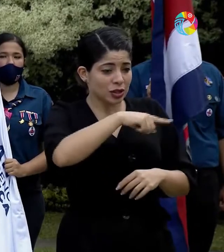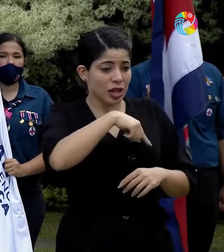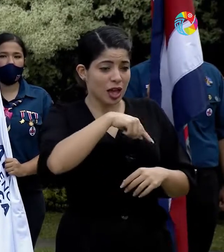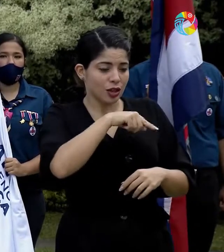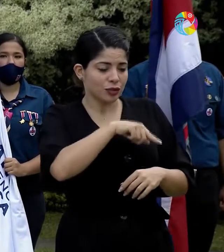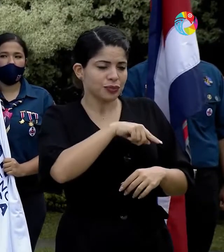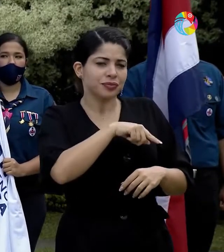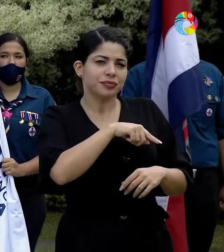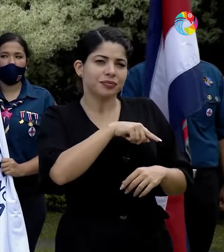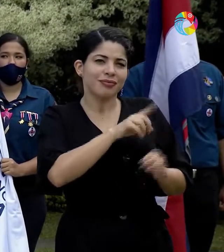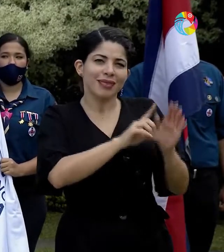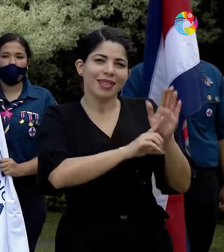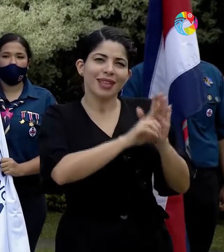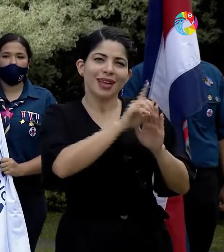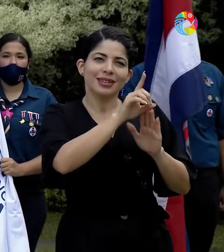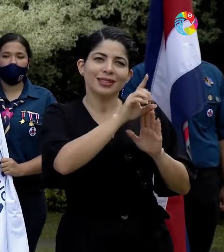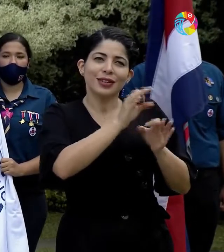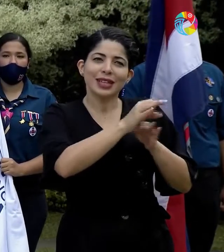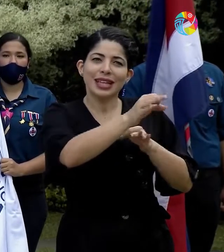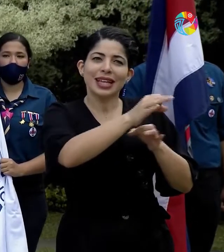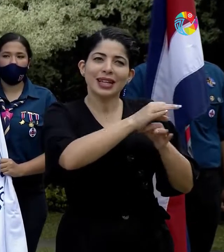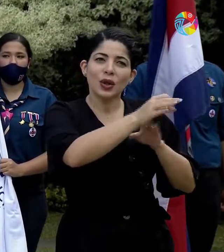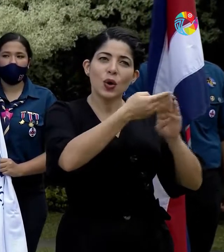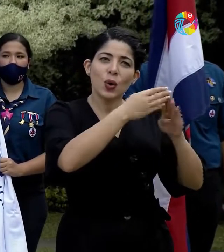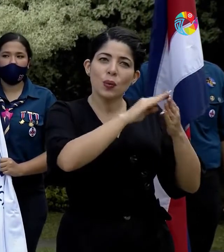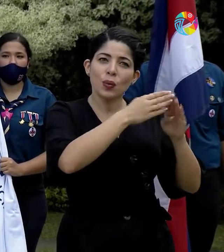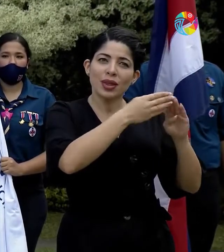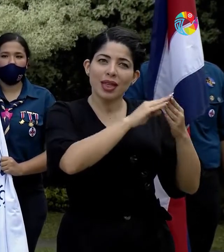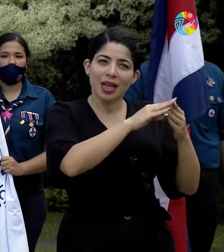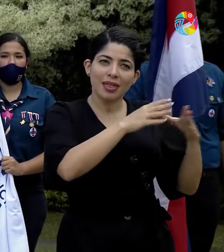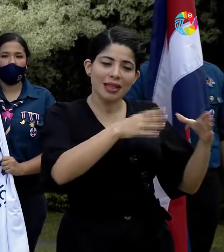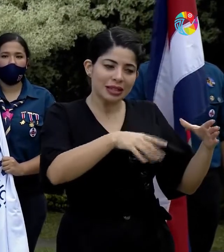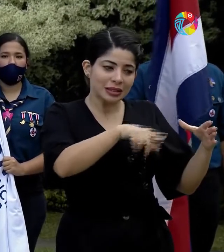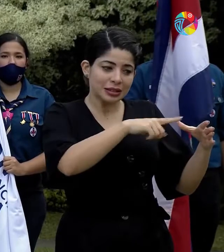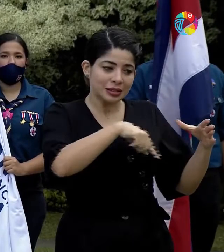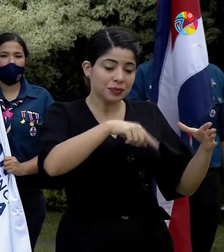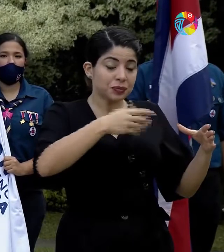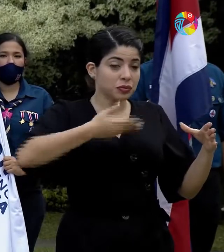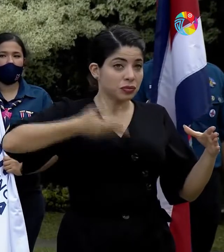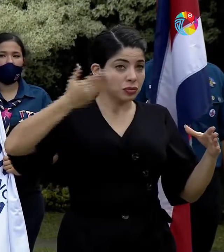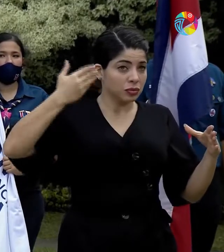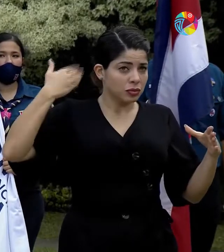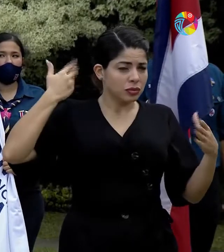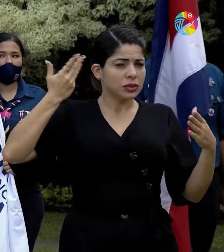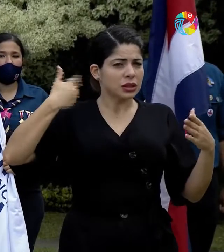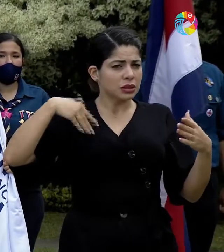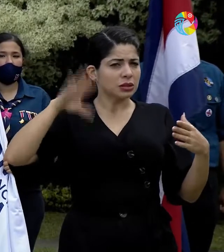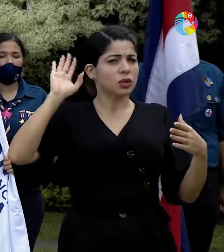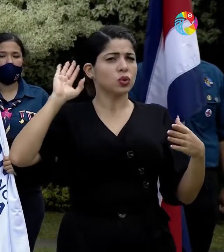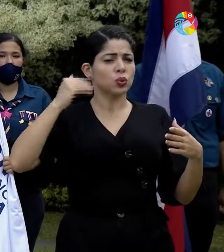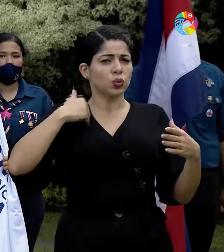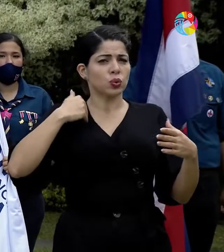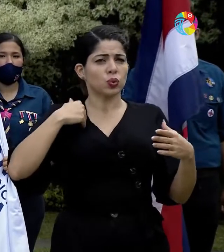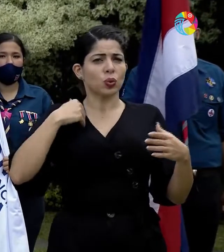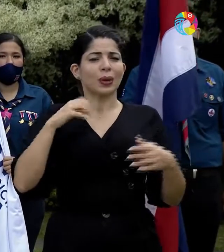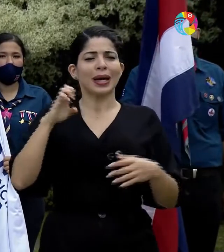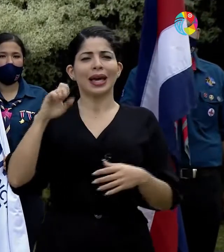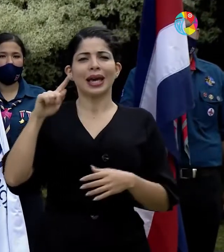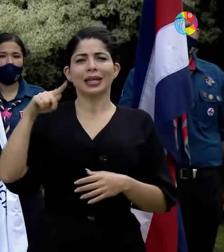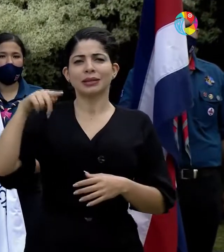del desarrollo de nuestros territorios y comunidades. En días pasados tuvimos nuestra Expo